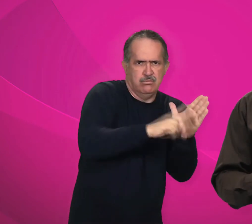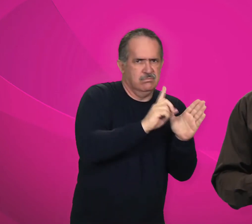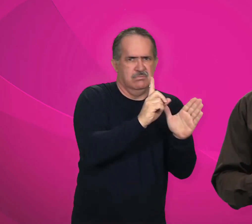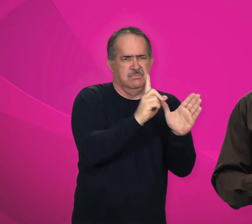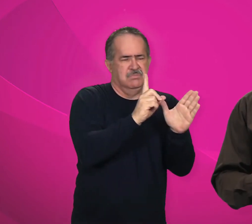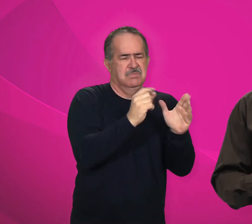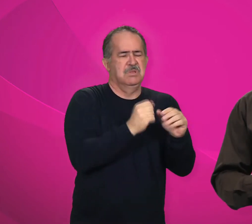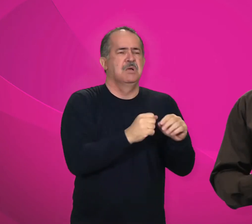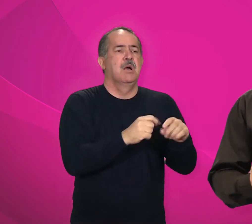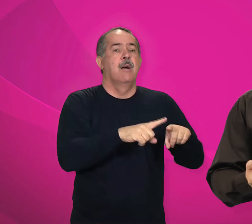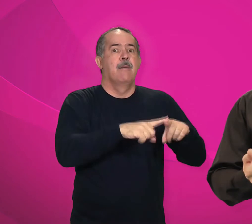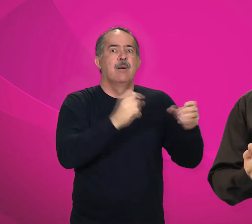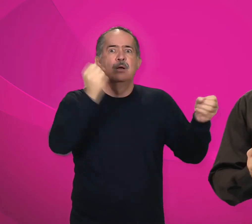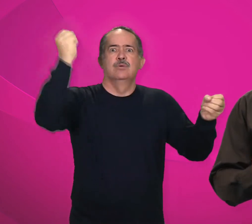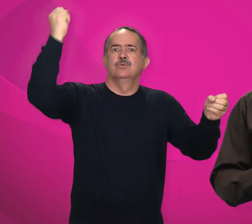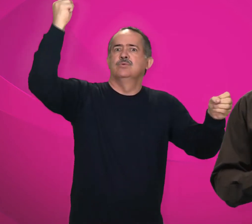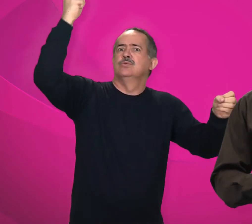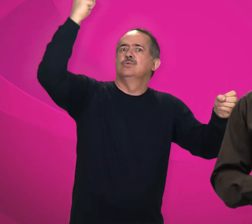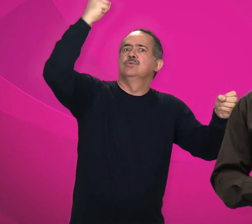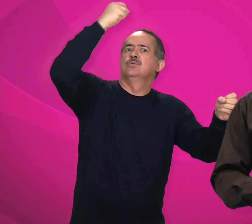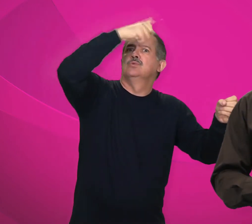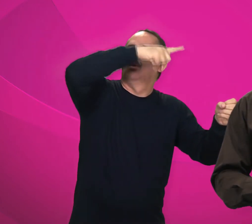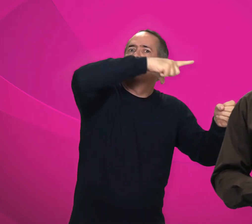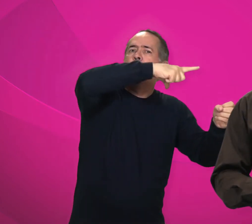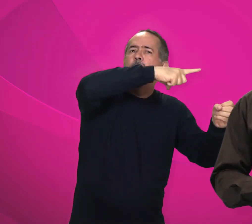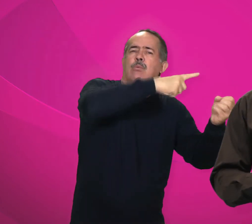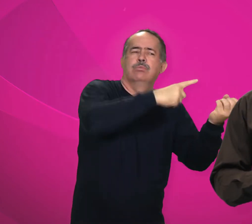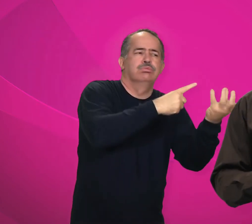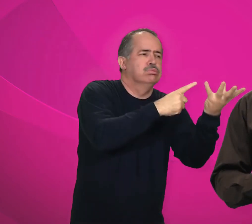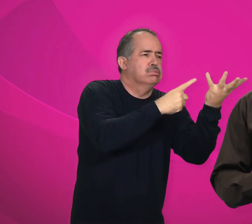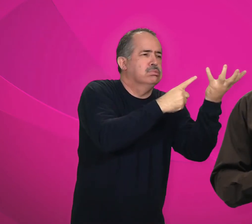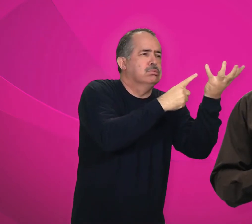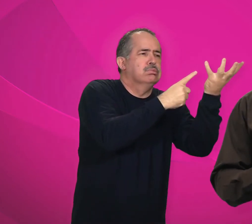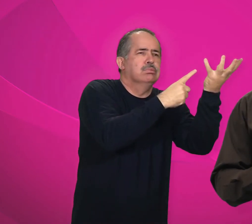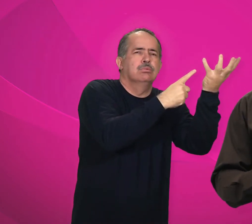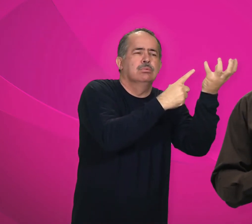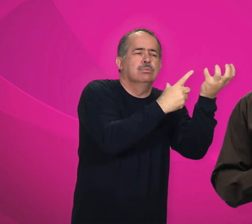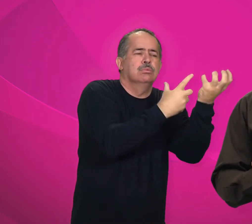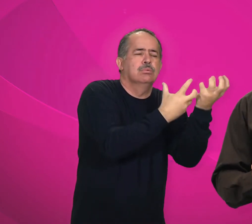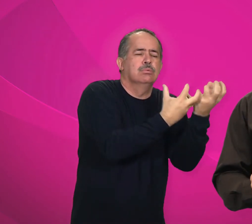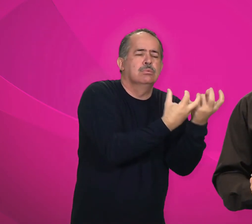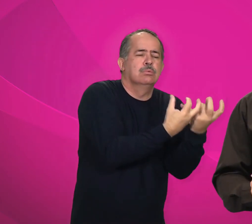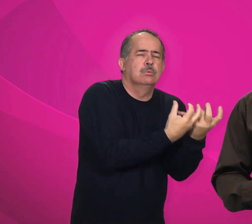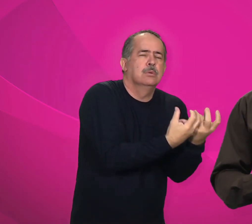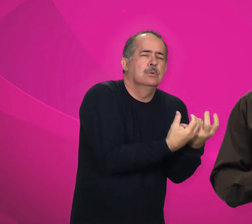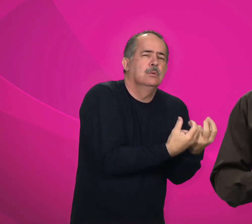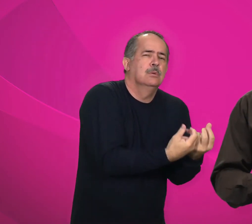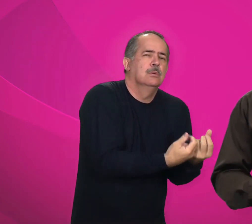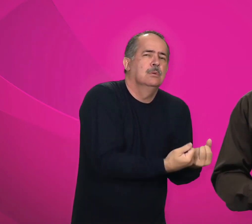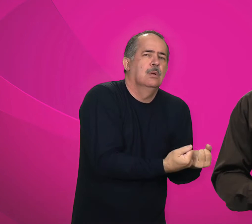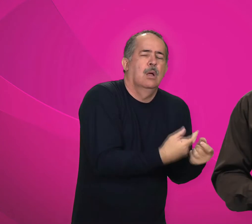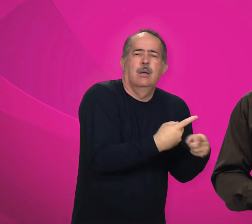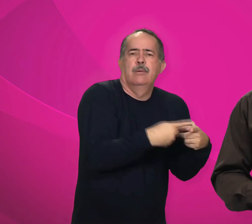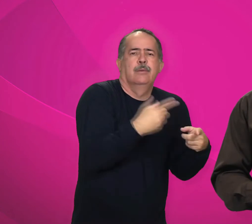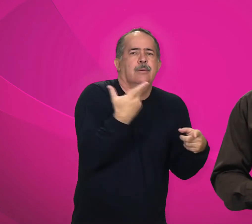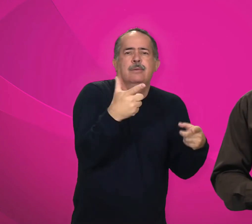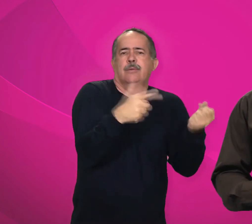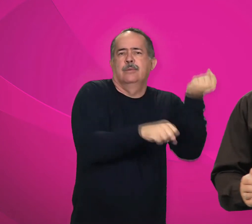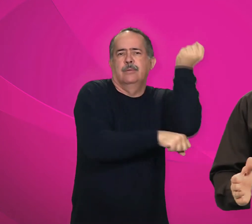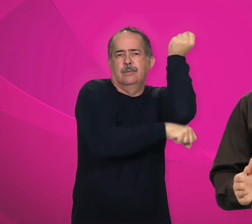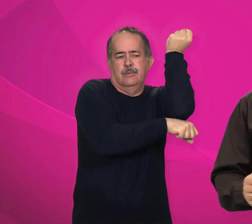era profunda. Mas quando o sol apareceu, as plantas ficaram queimadas e